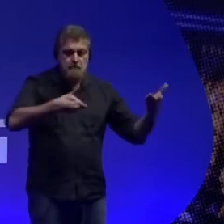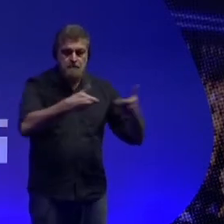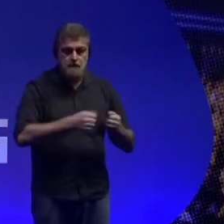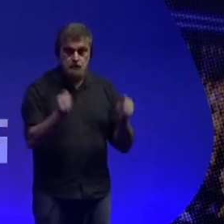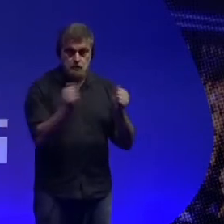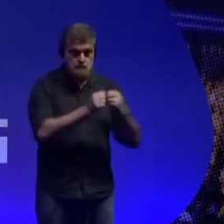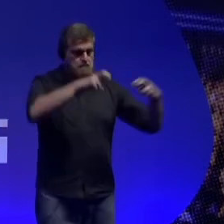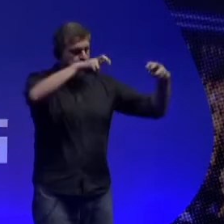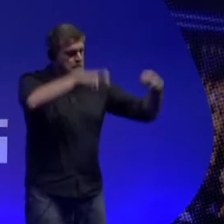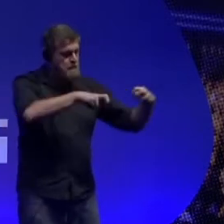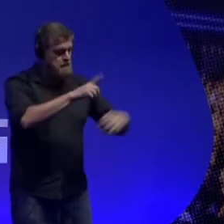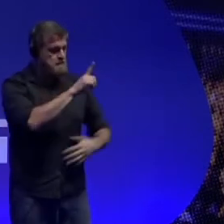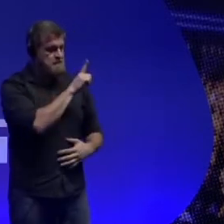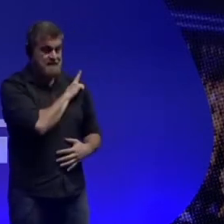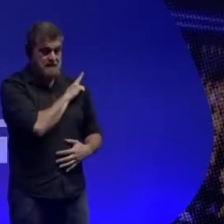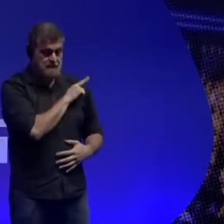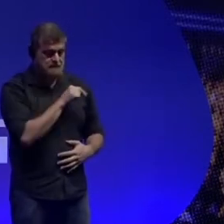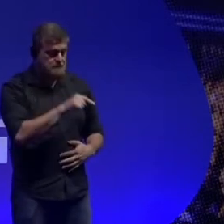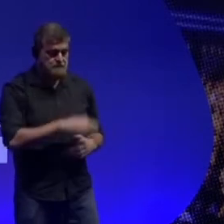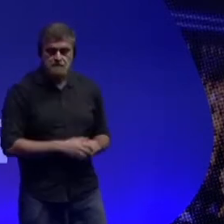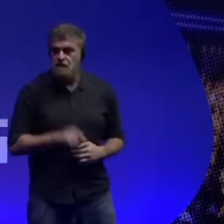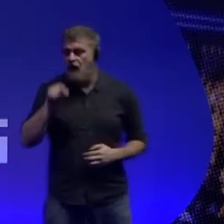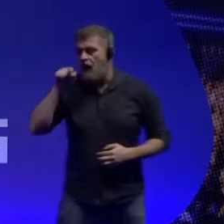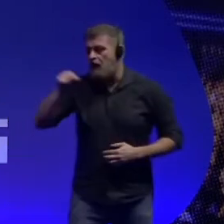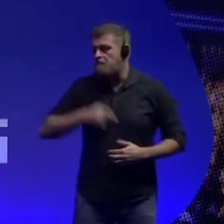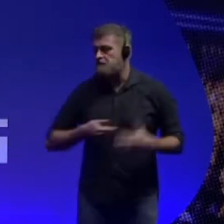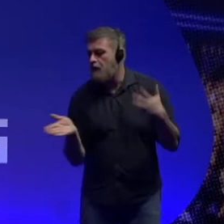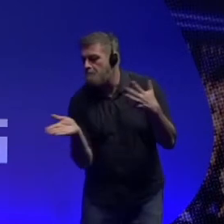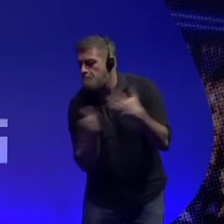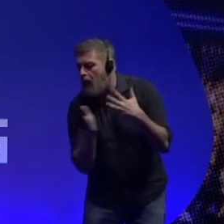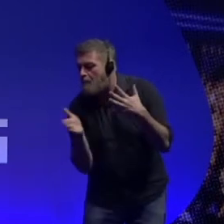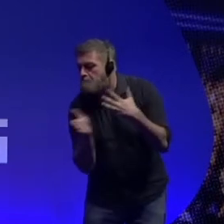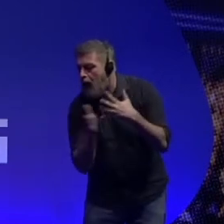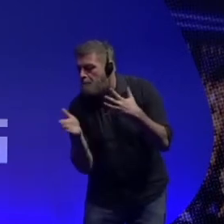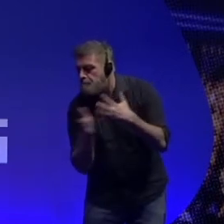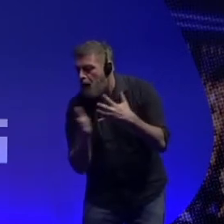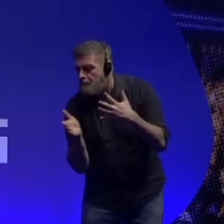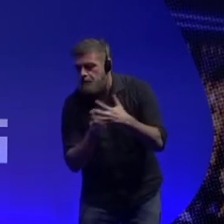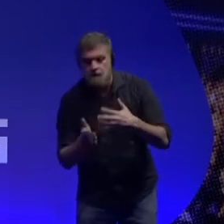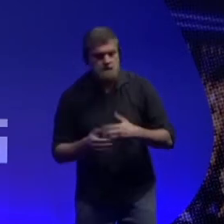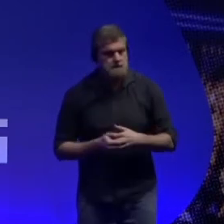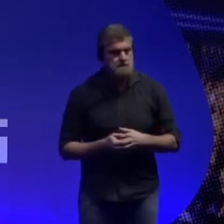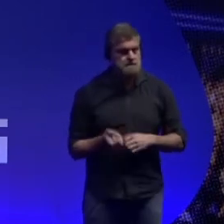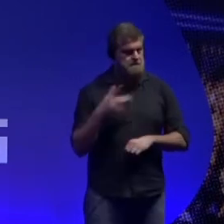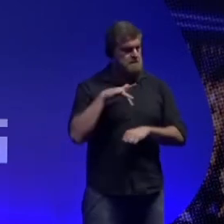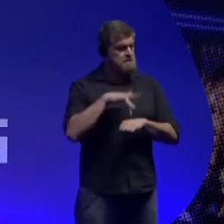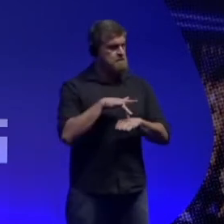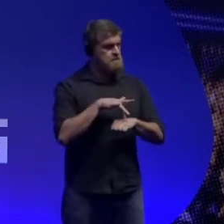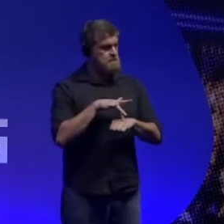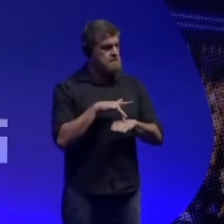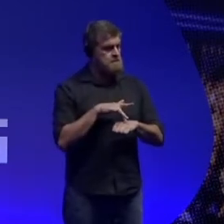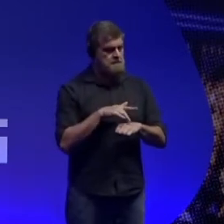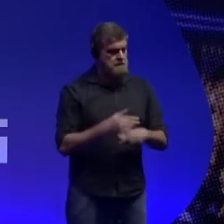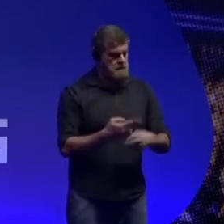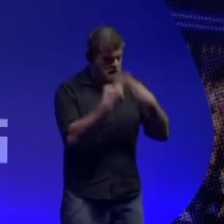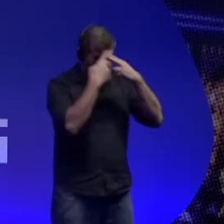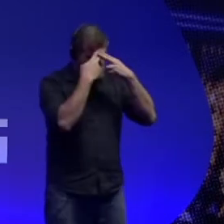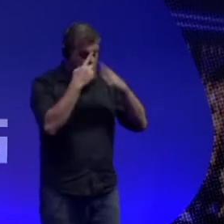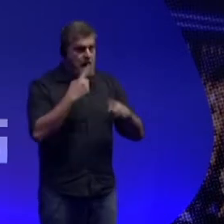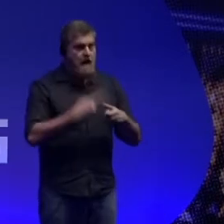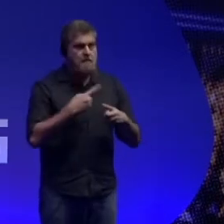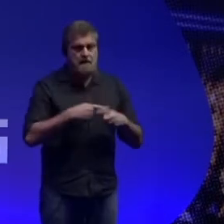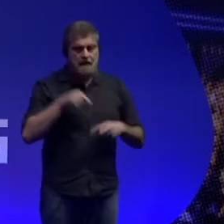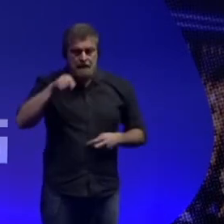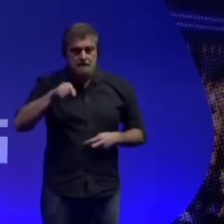dela e ela escuta que ela estava abaixo das expectativas. O que era um desastre para ela, porque não só